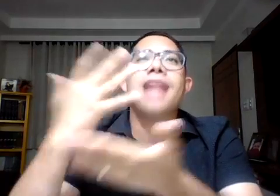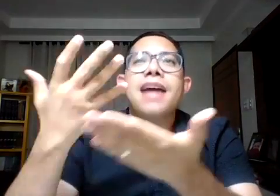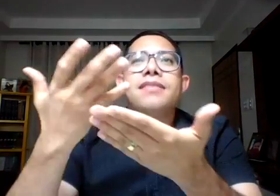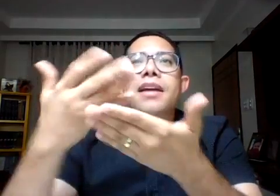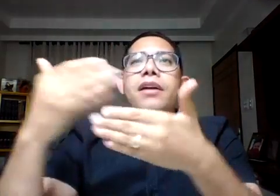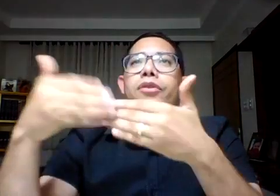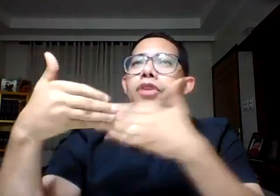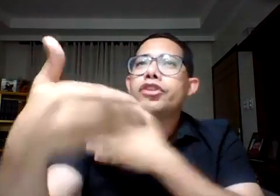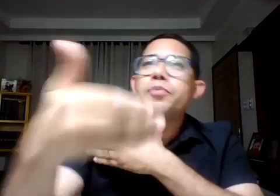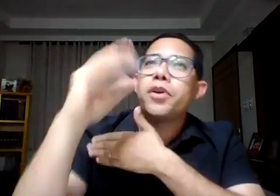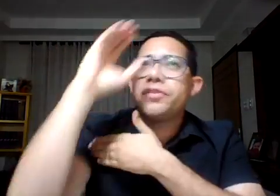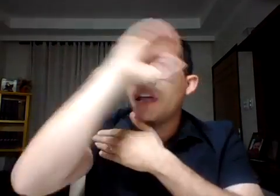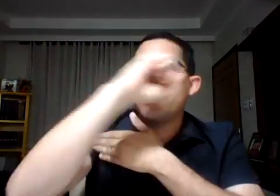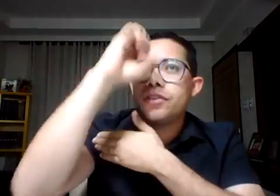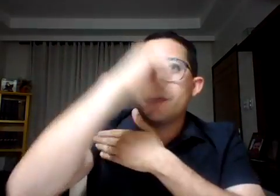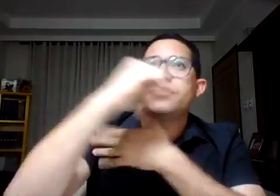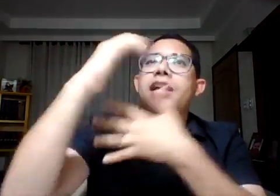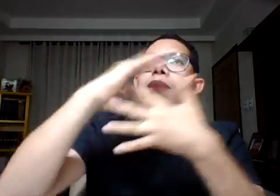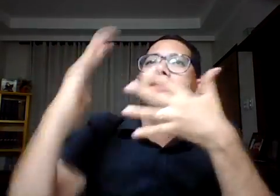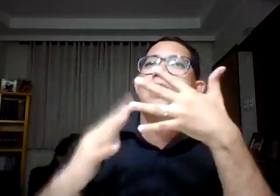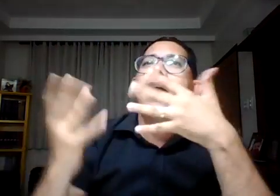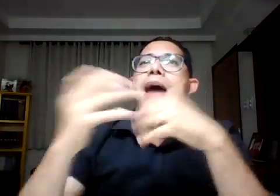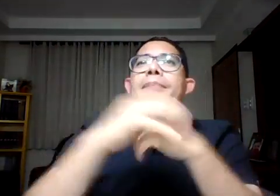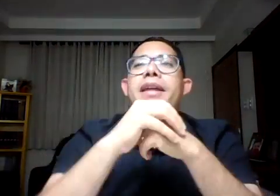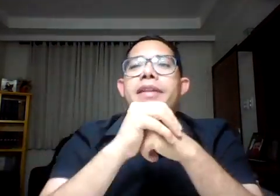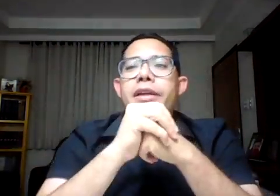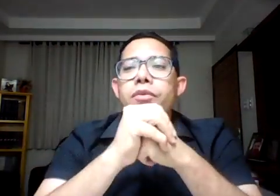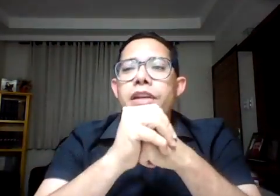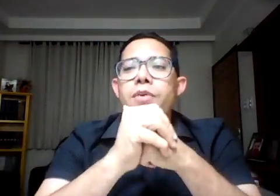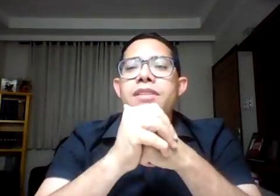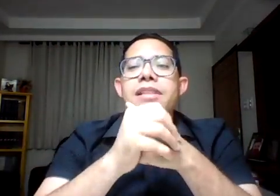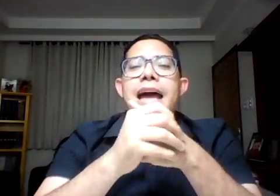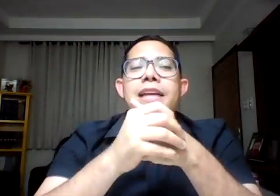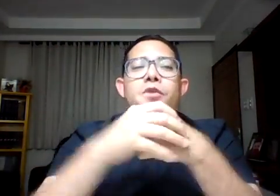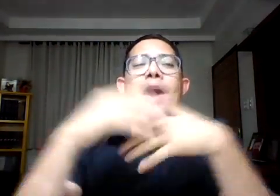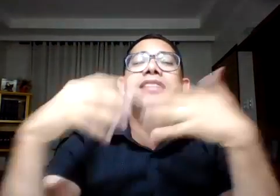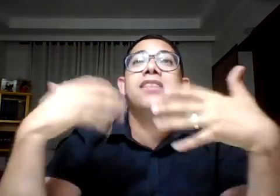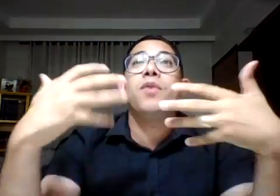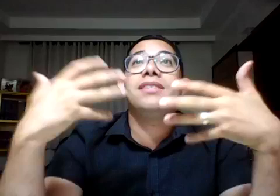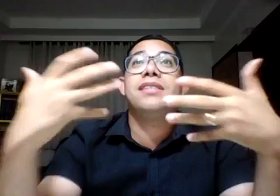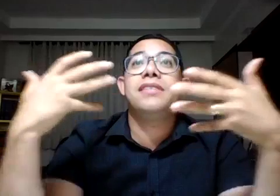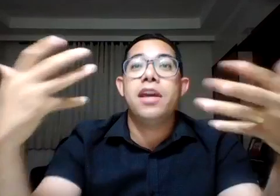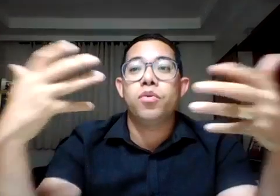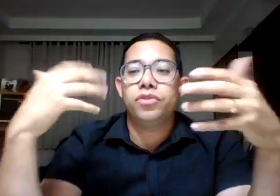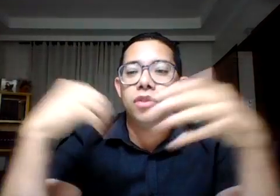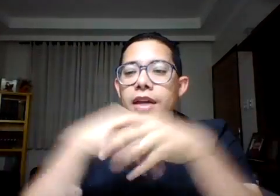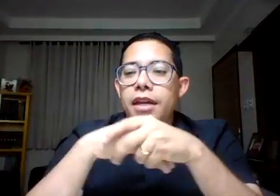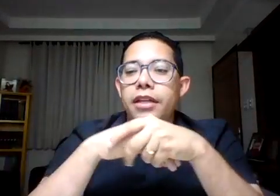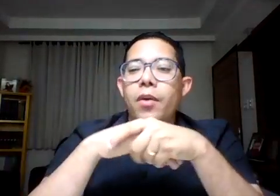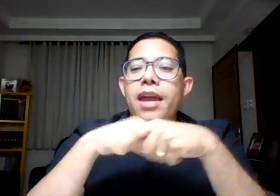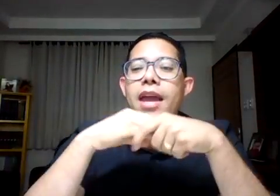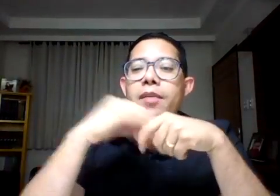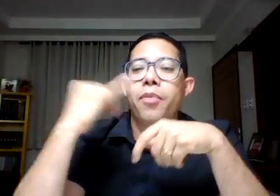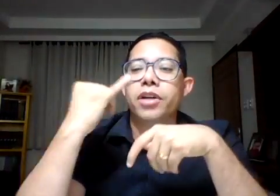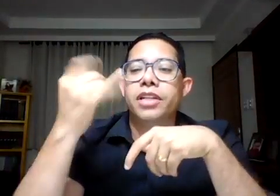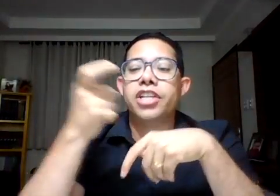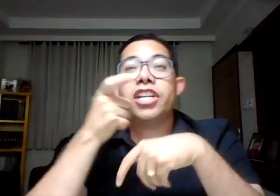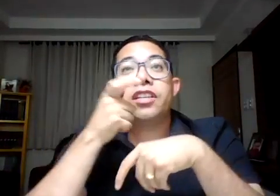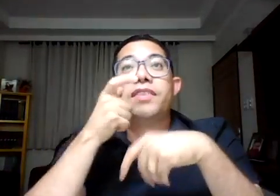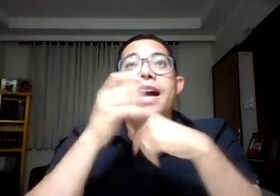fatais, né? Durante o processo que nós estaremos aprendendo língua de sinais. Quais são esses erros? Então é importante aí você ficar